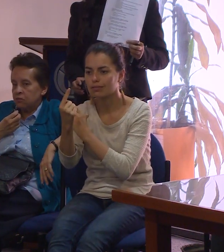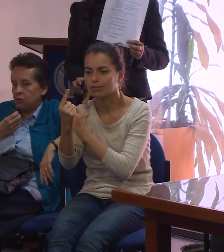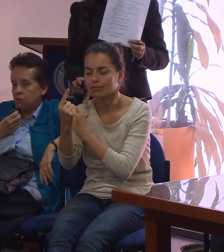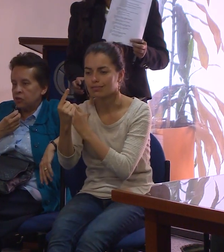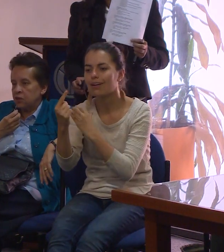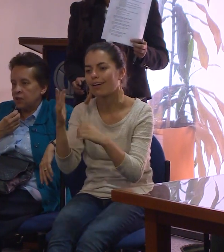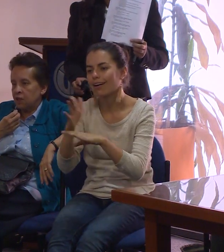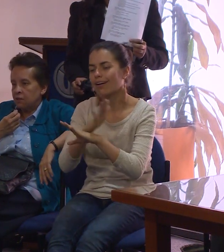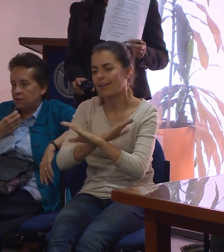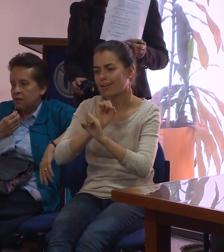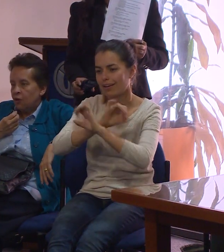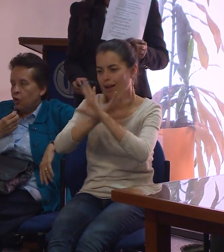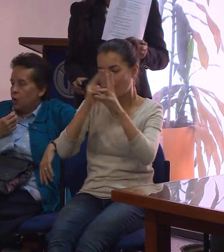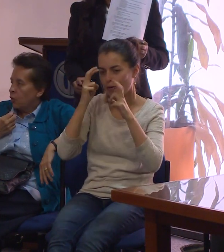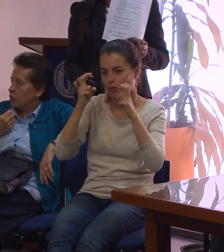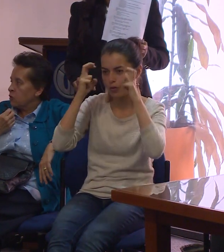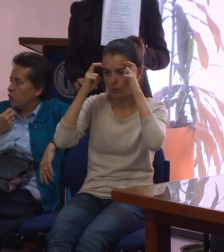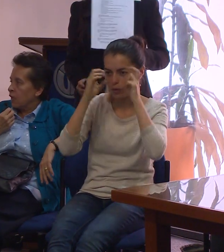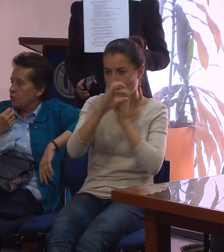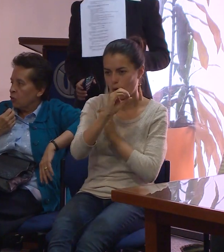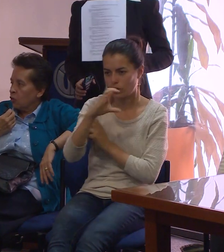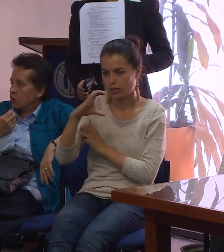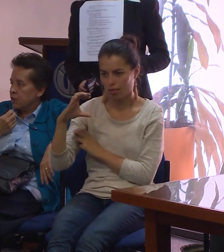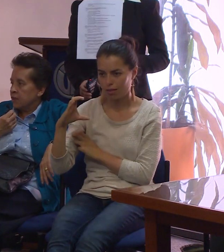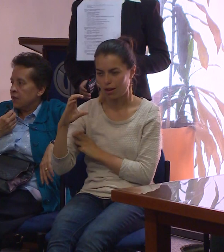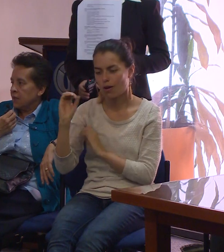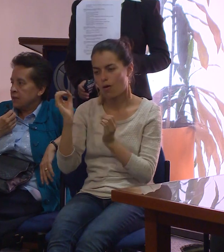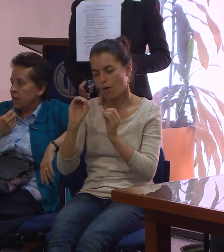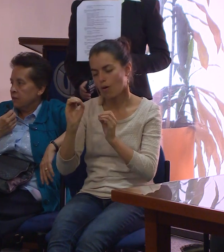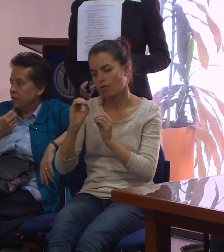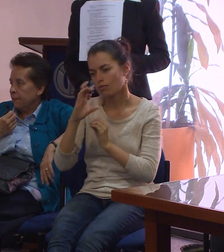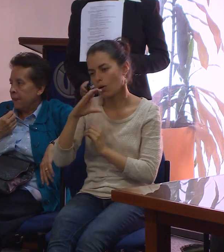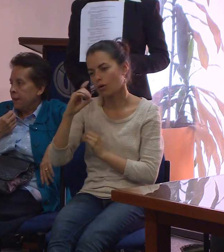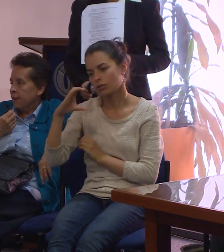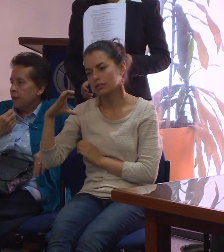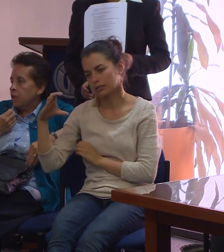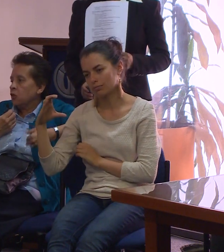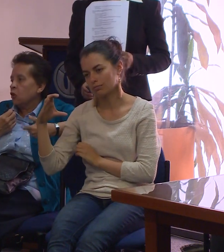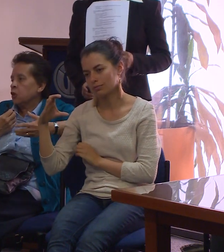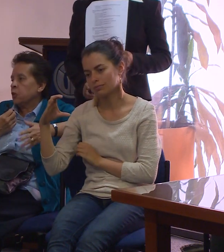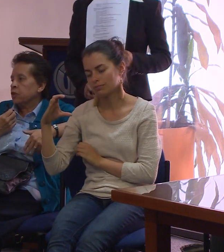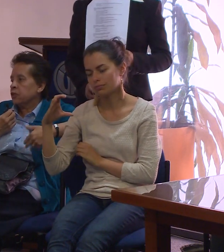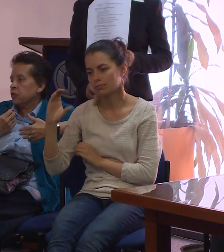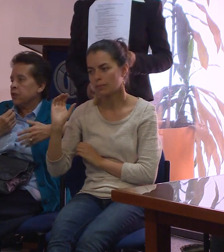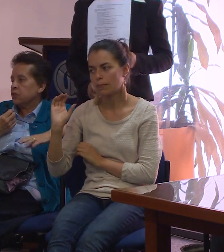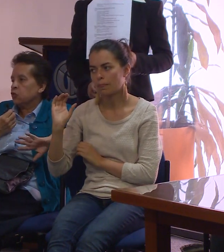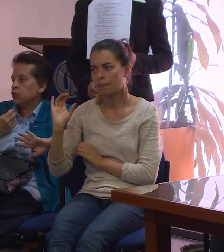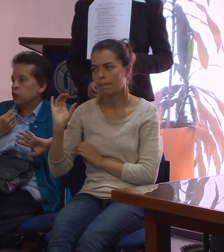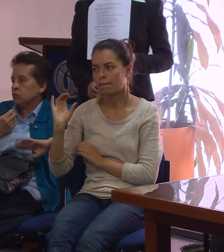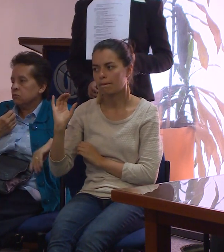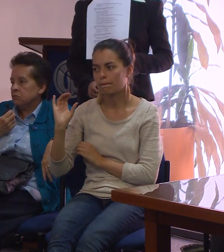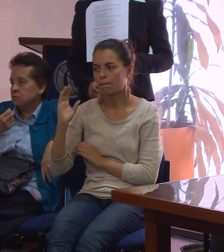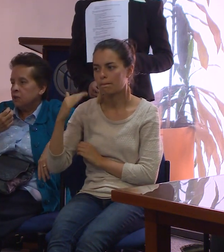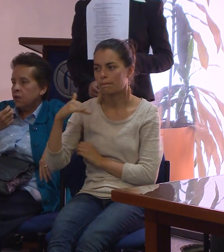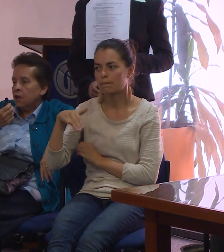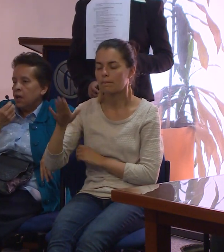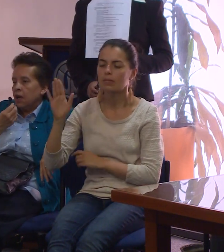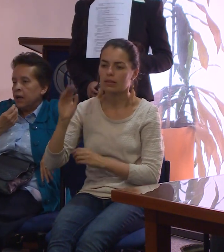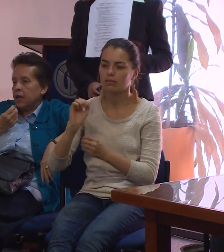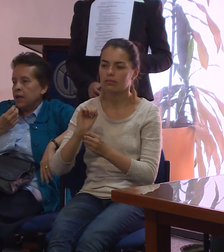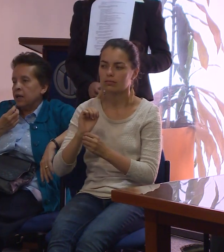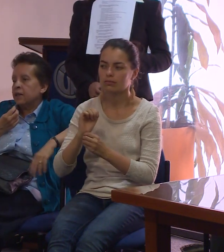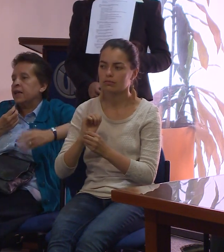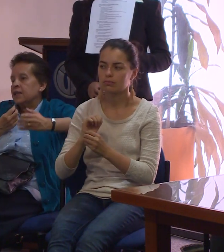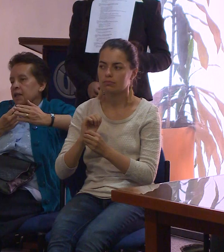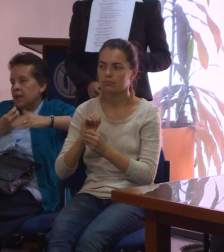conocimiento occidental, o en nuestro caso occidentalizado, y todos los procesos de exclusión